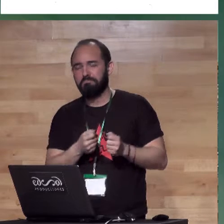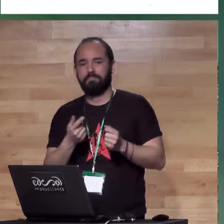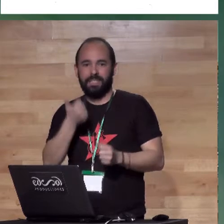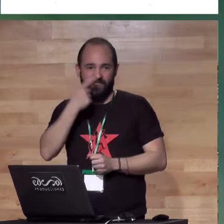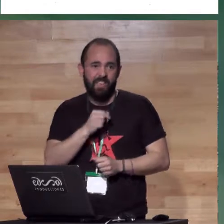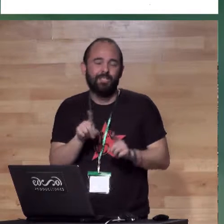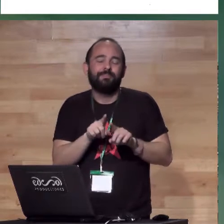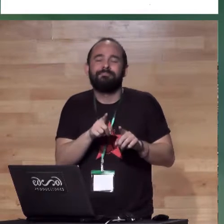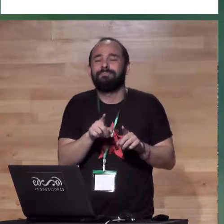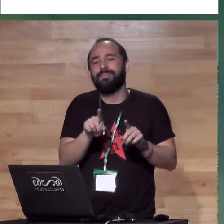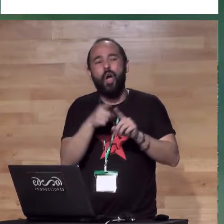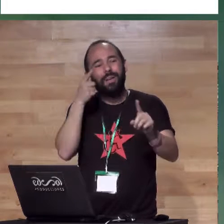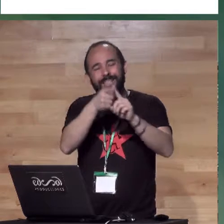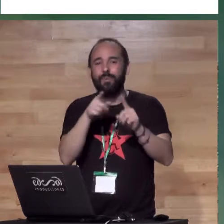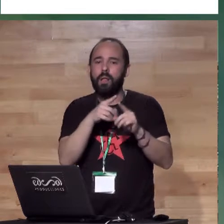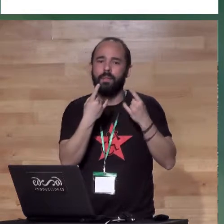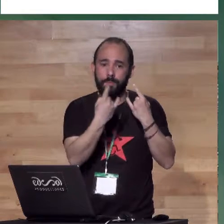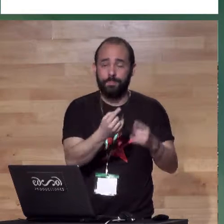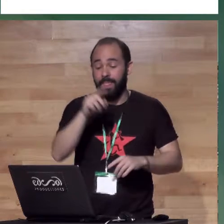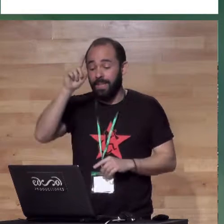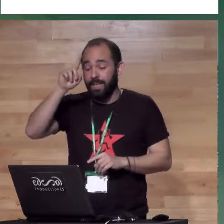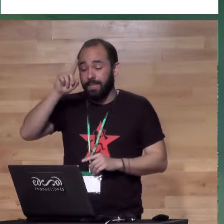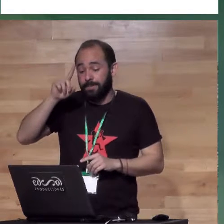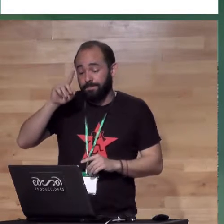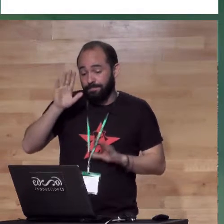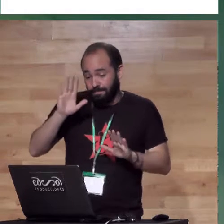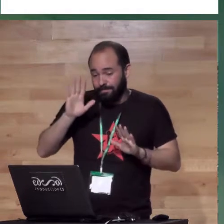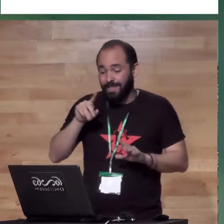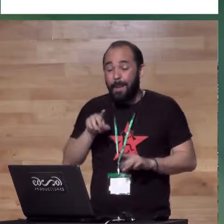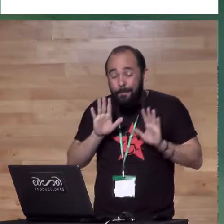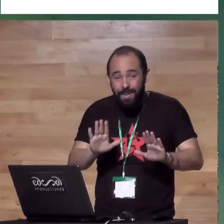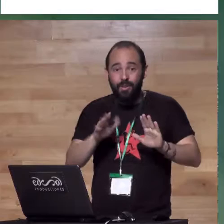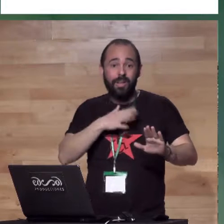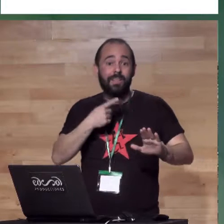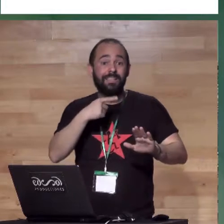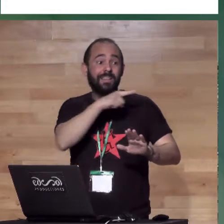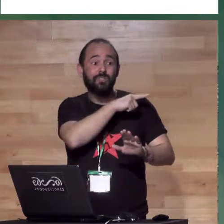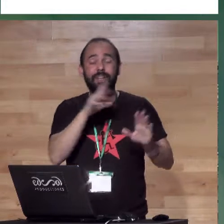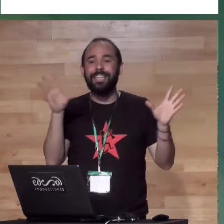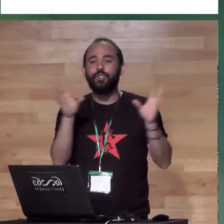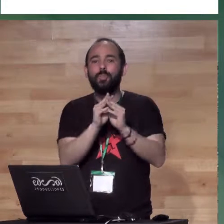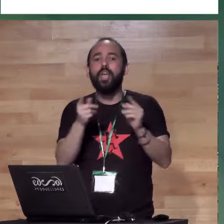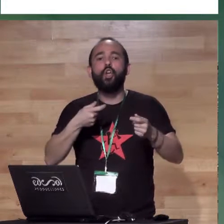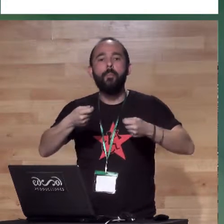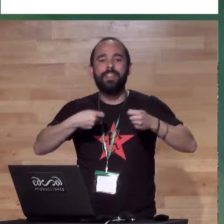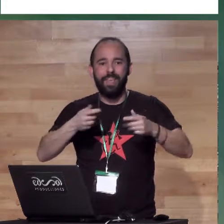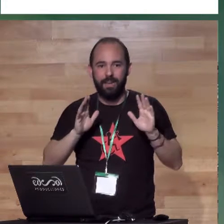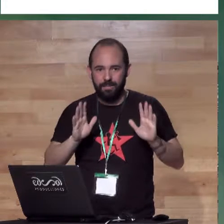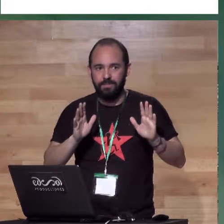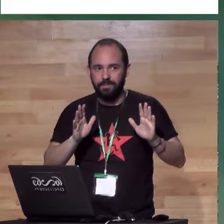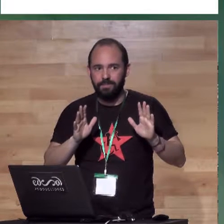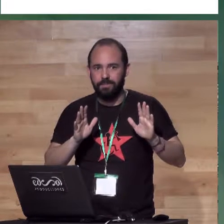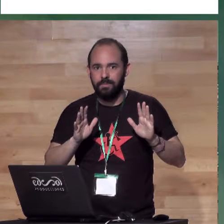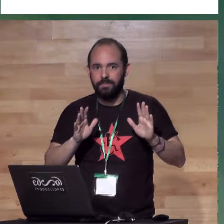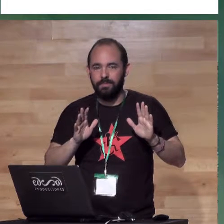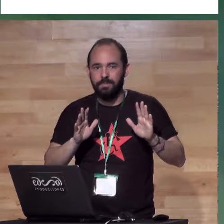Ves un poquito de qué va a ir la película y así te resultaría más sencillo. Y te atrae, si te gusta la idea. Es